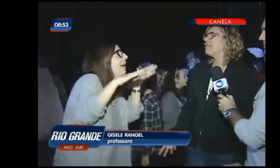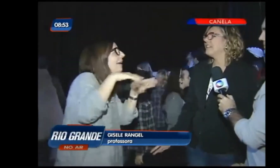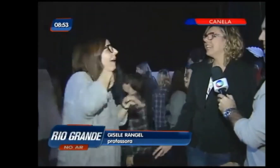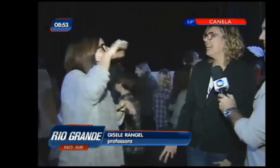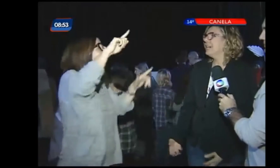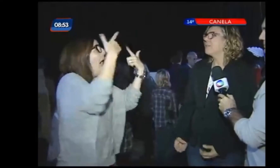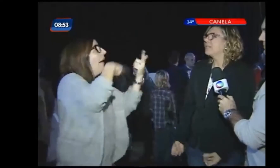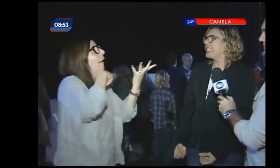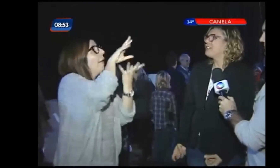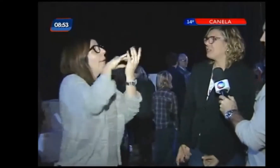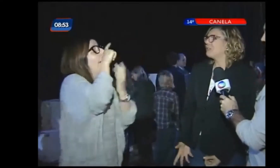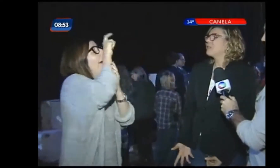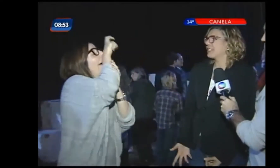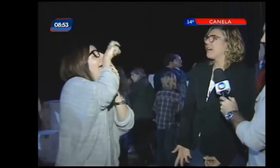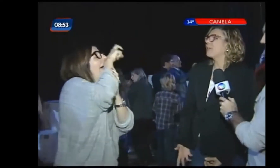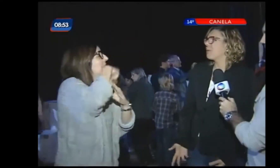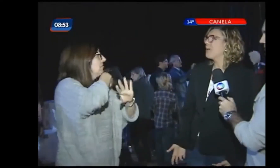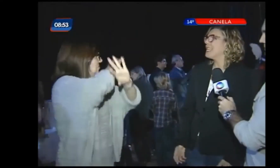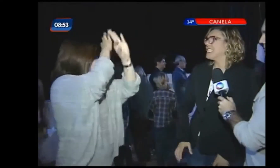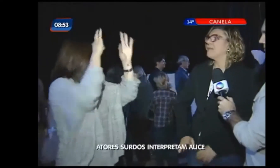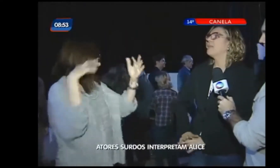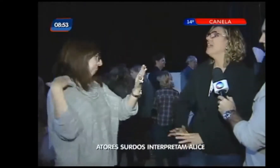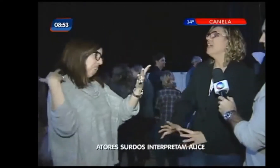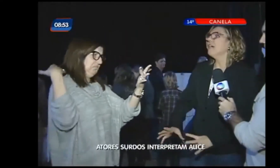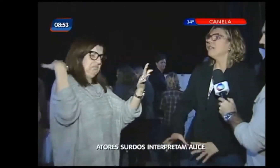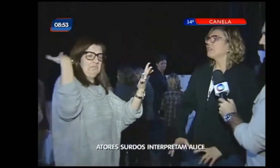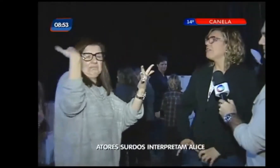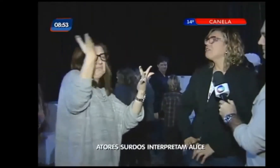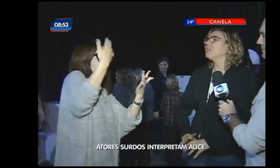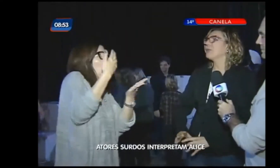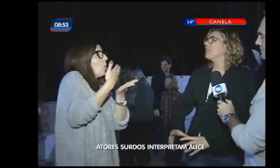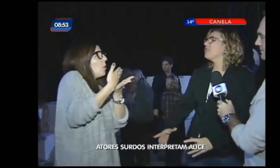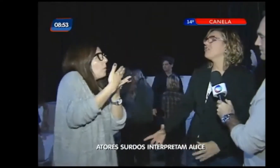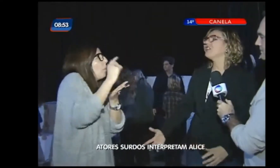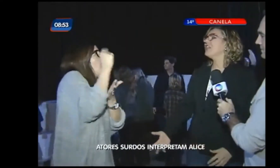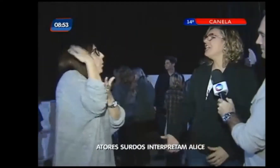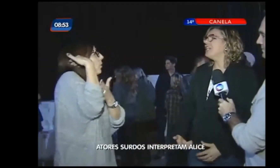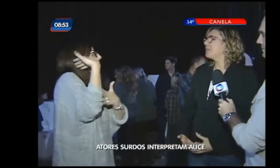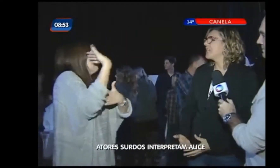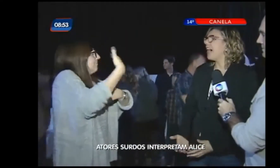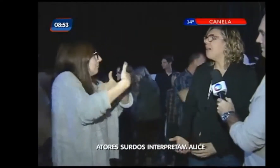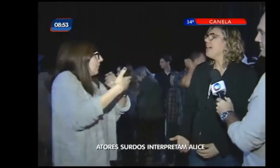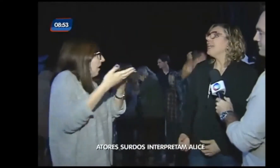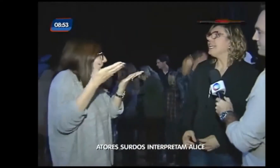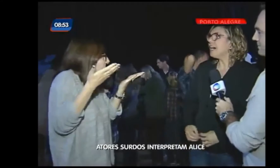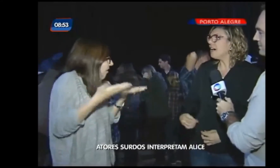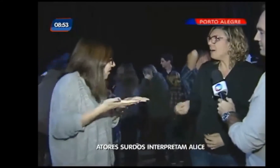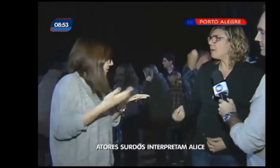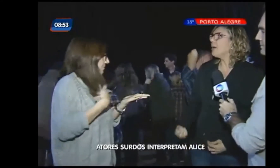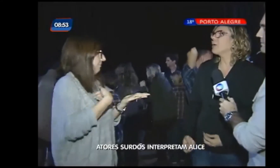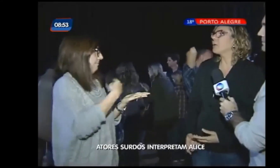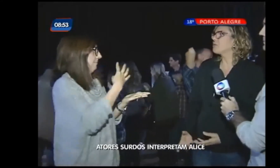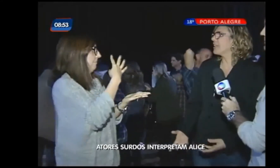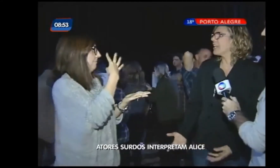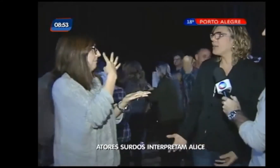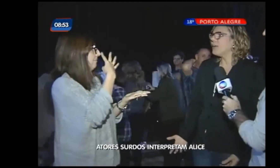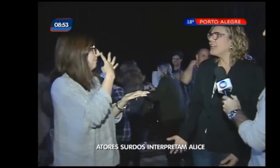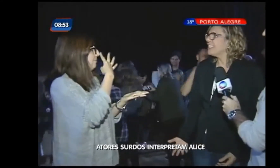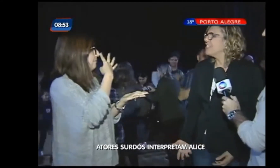vida poder assistir um espetáculo como esse. Sempre só assisti coisas de circo e tal. E agora com o Grupo Signatores, a gente